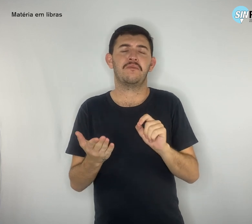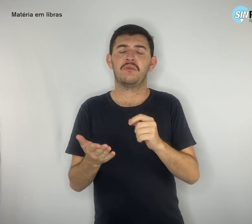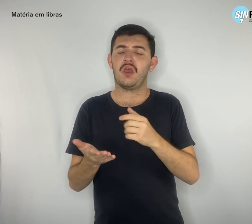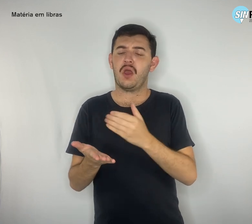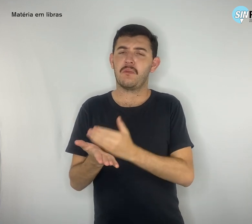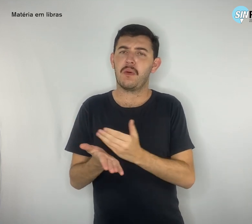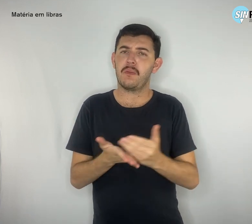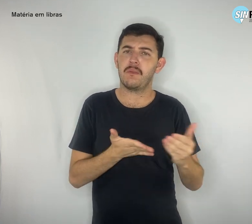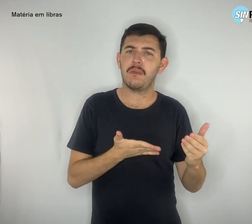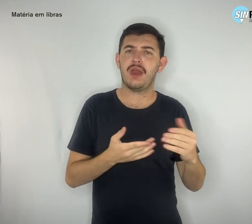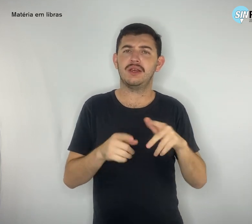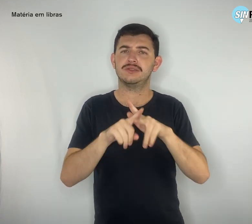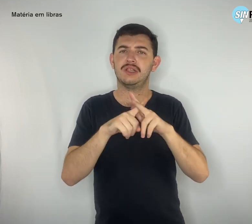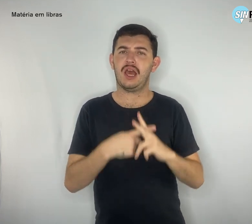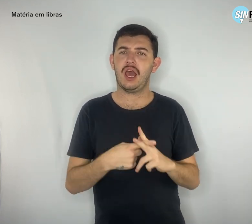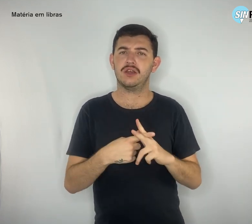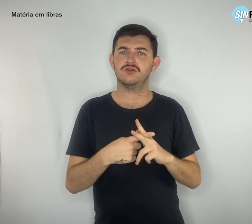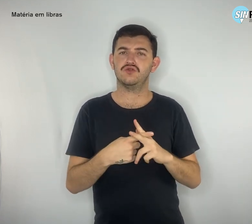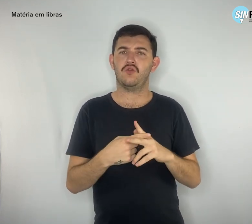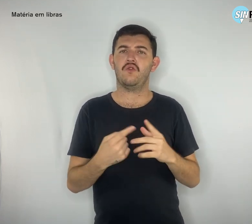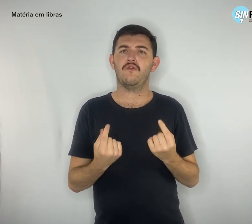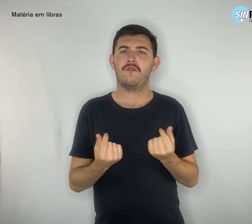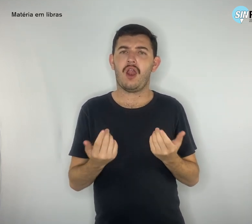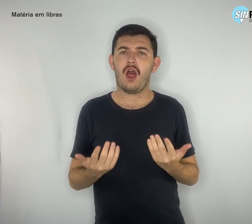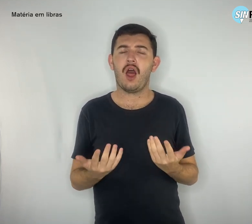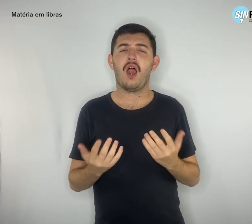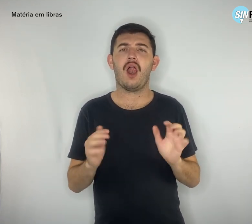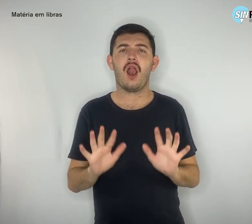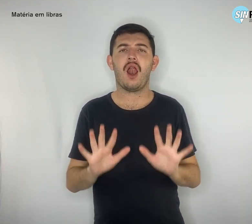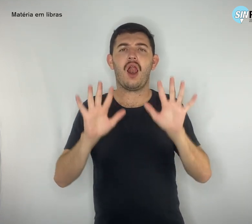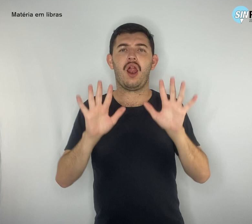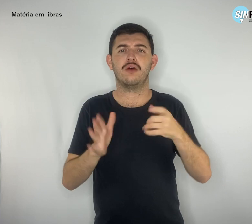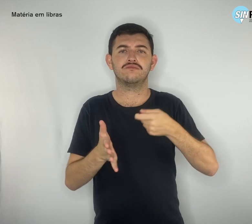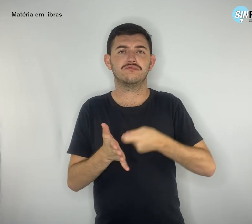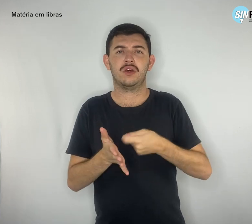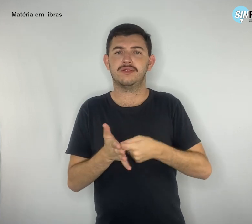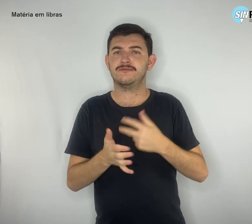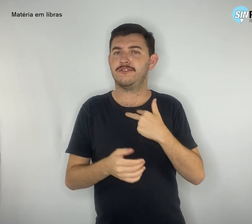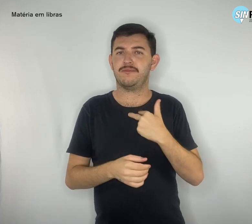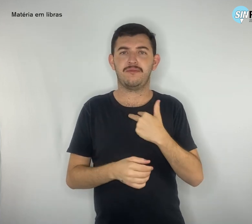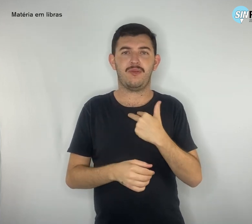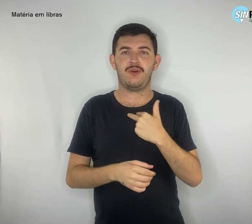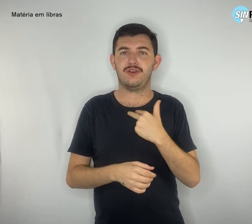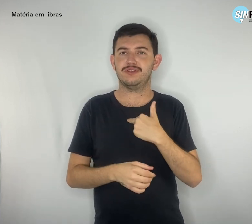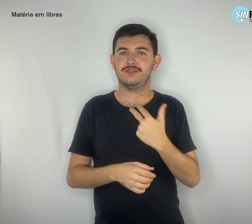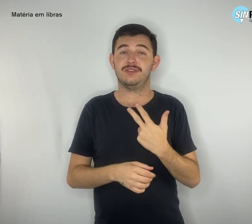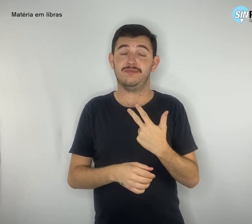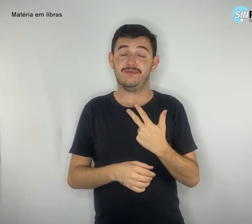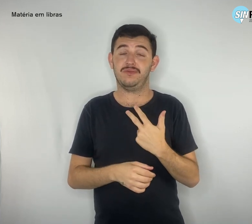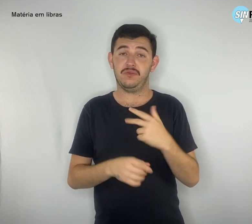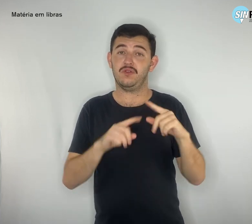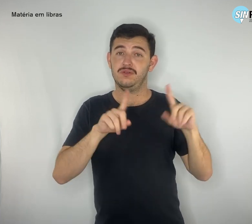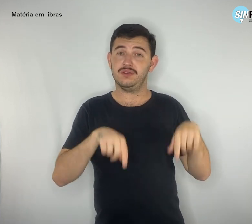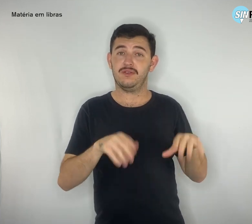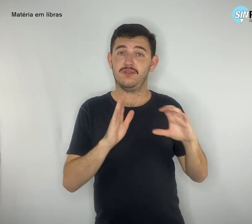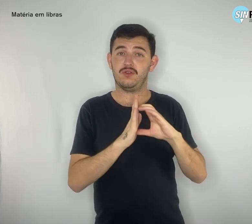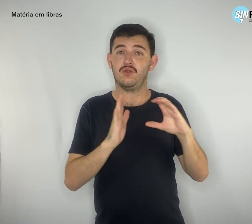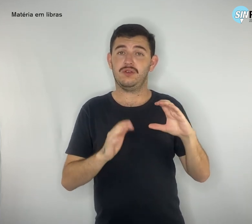reajuste na participação dos Servidores no GDF saúde explica o diretor do cpro